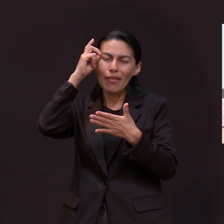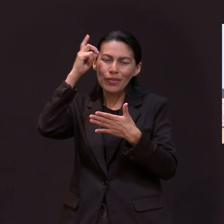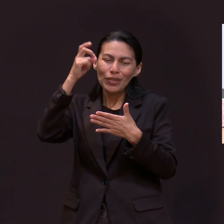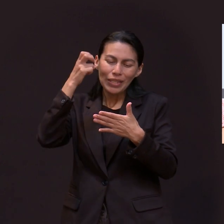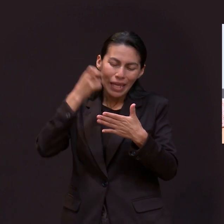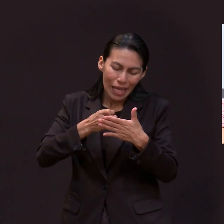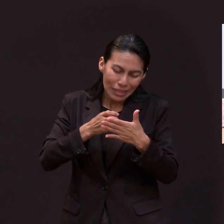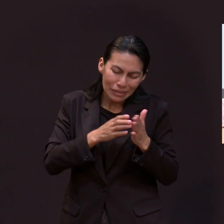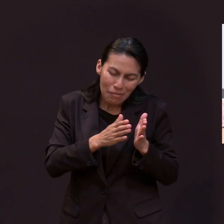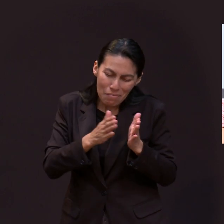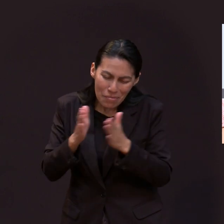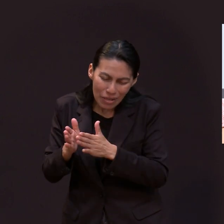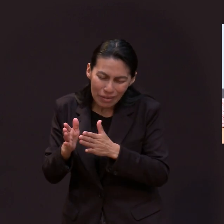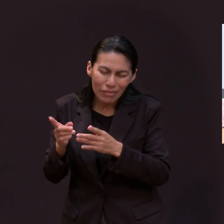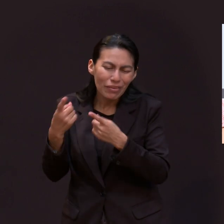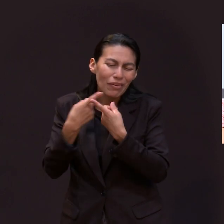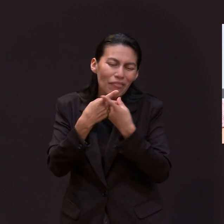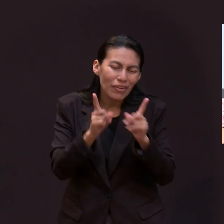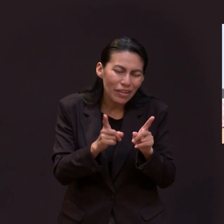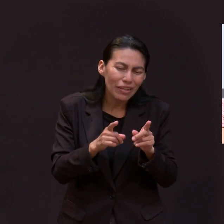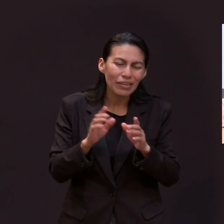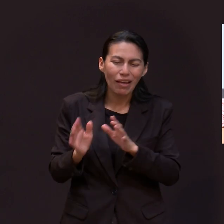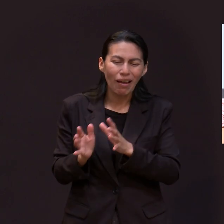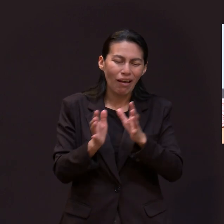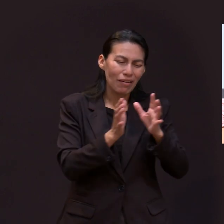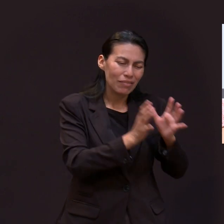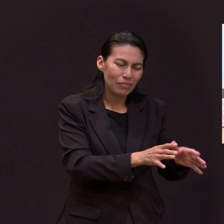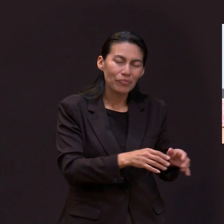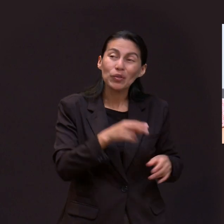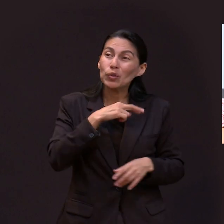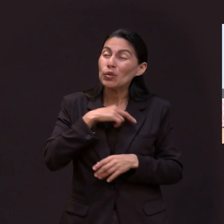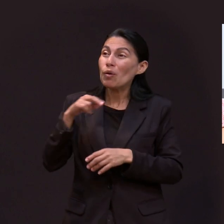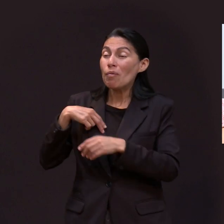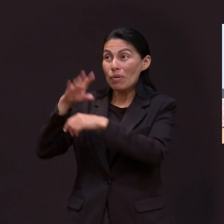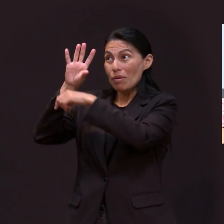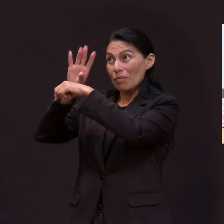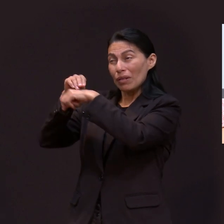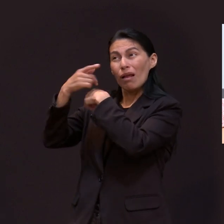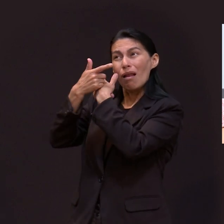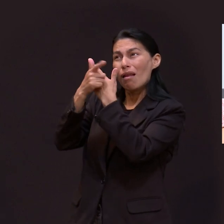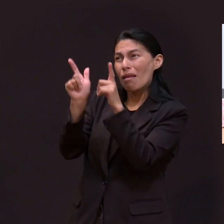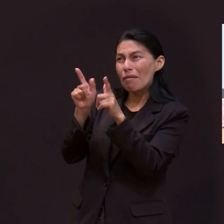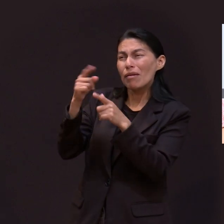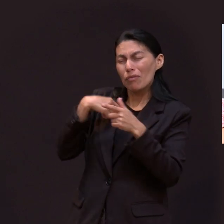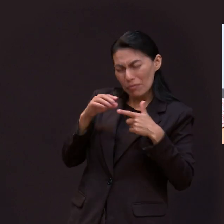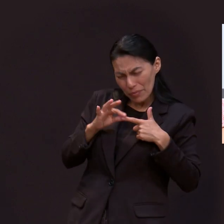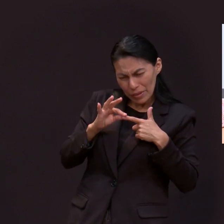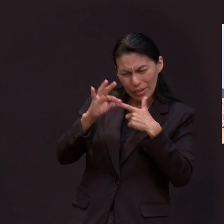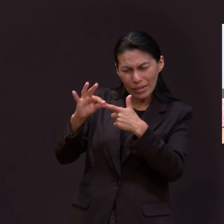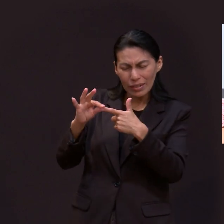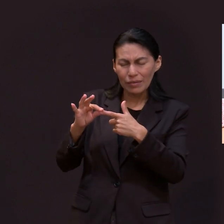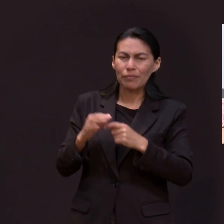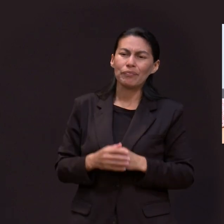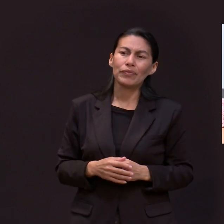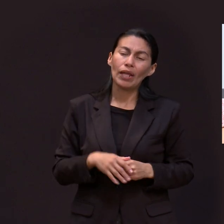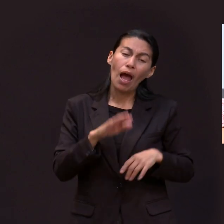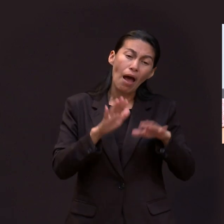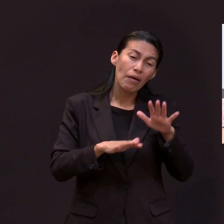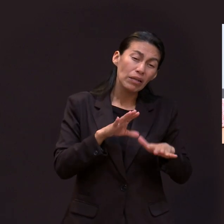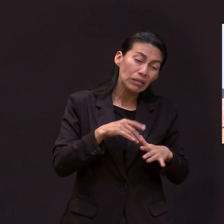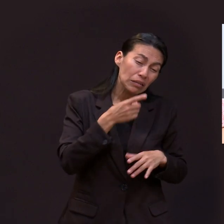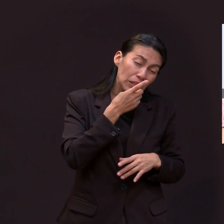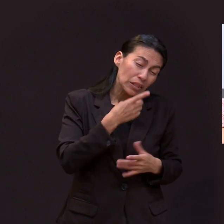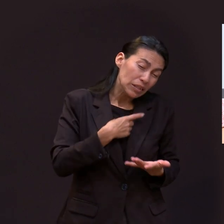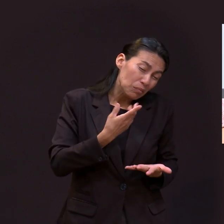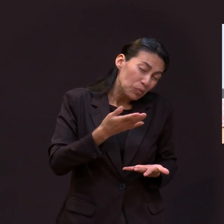decir bueno este no es el camino es otro y es muy bonito es muy bonito cuando dios guía en nuestra vida a veces pensamos me